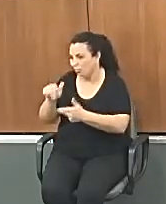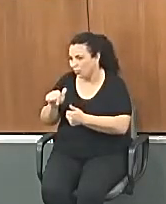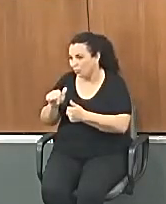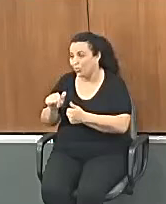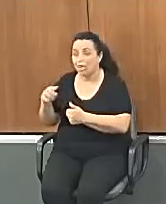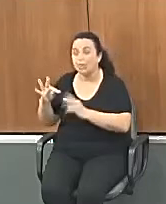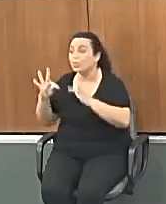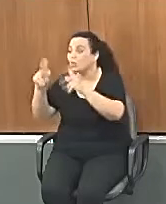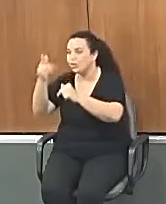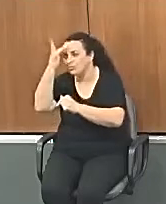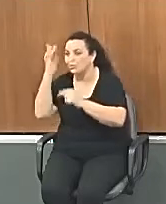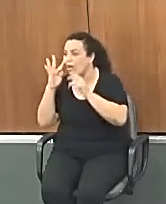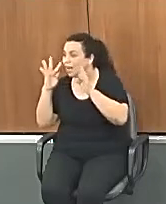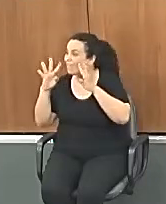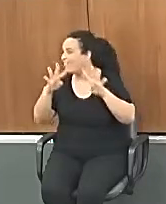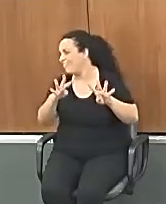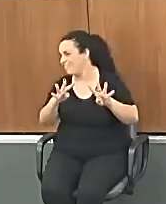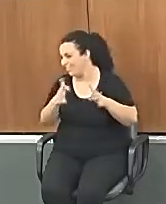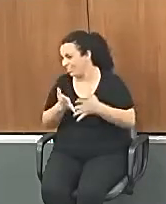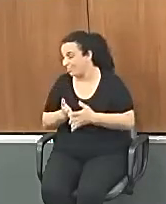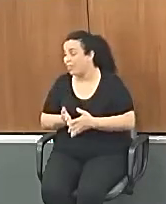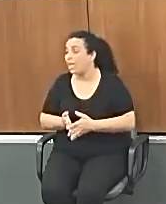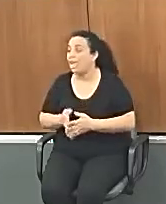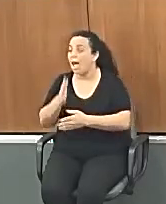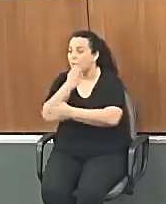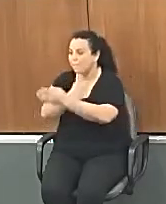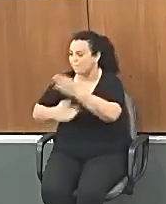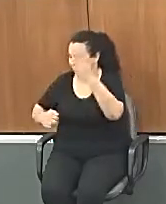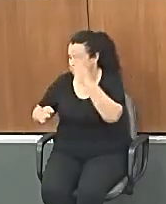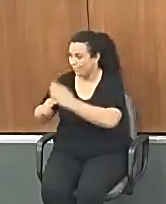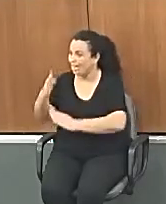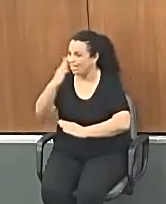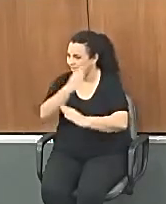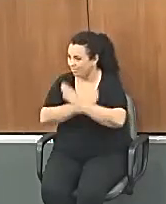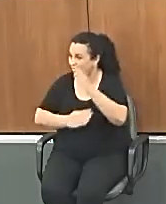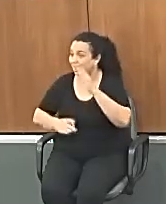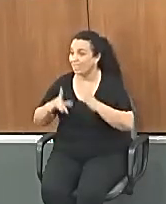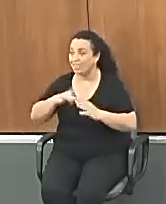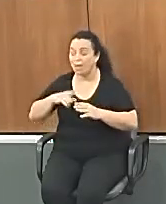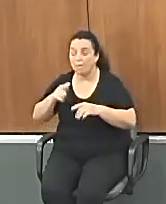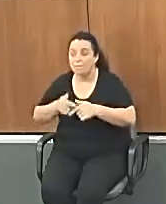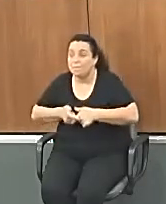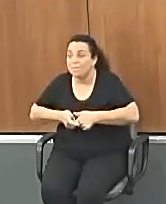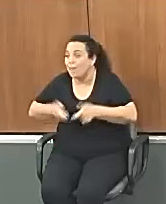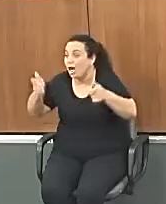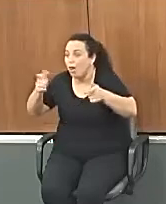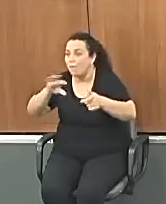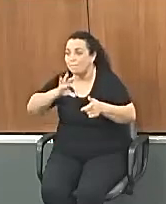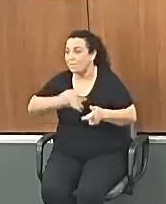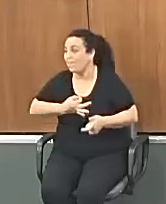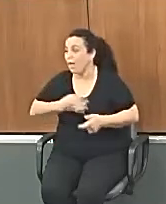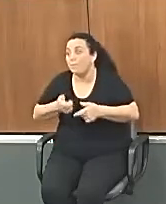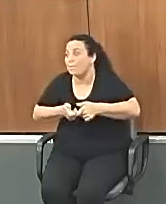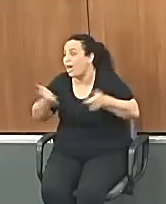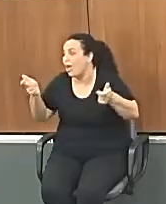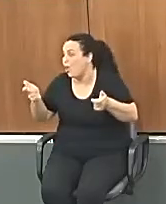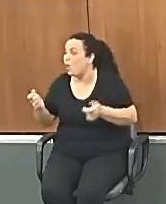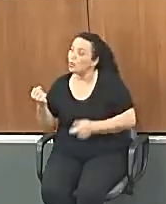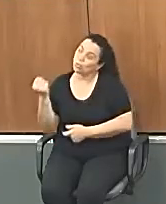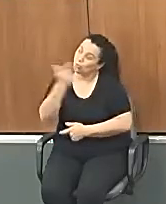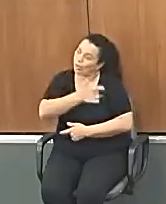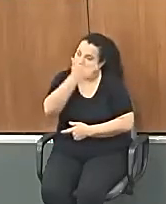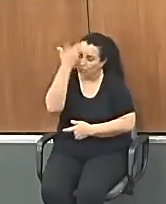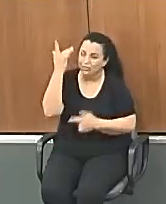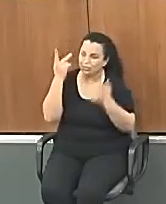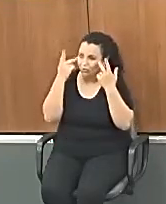o paradesporto traz muito mais medalhas do que o sport e dito pra pessoa sem deficiência